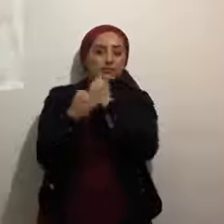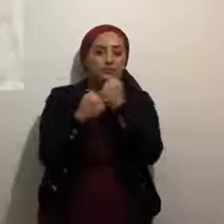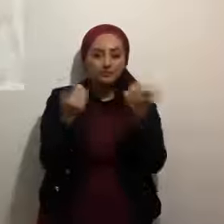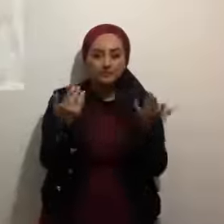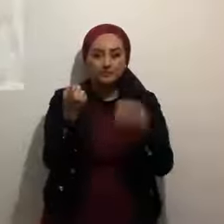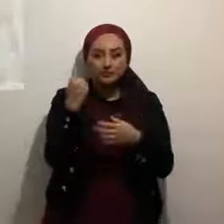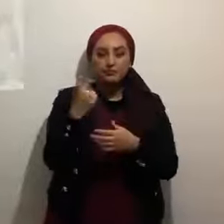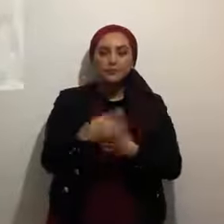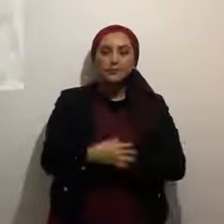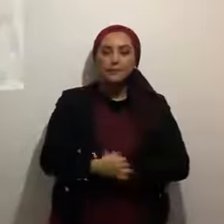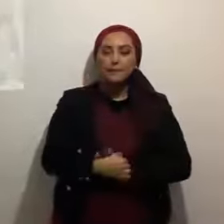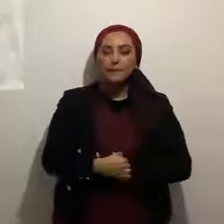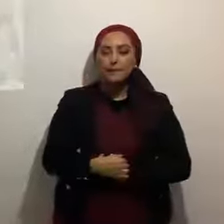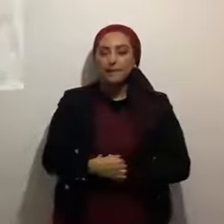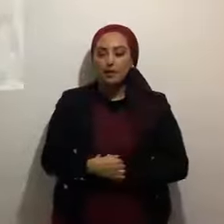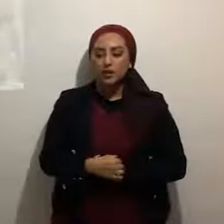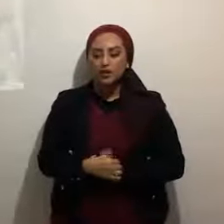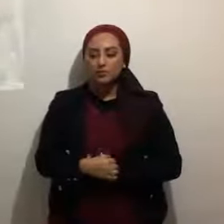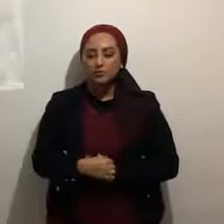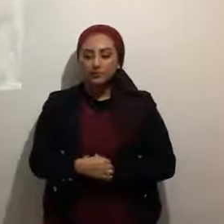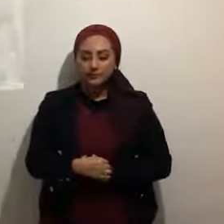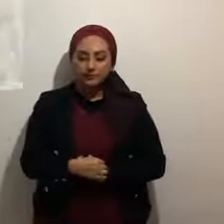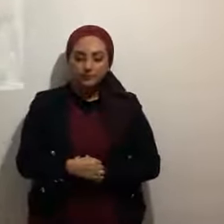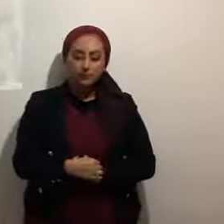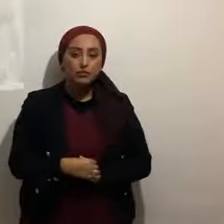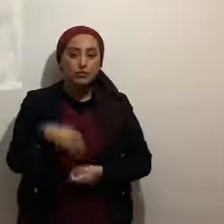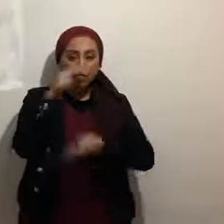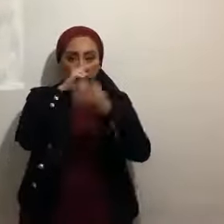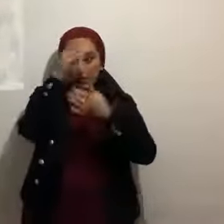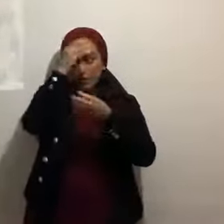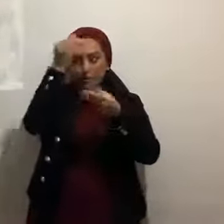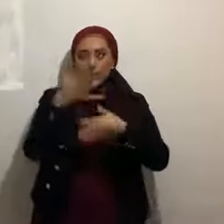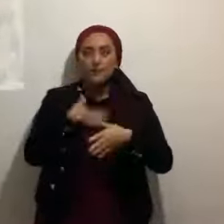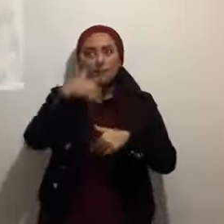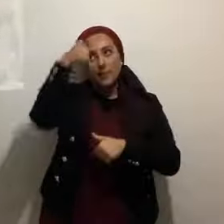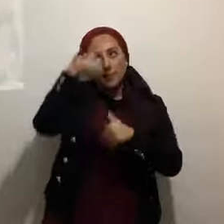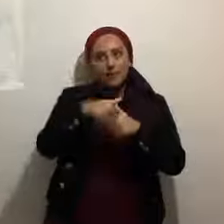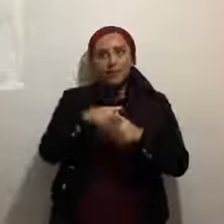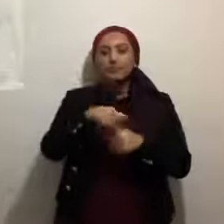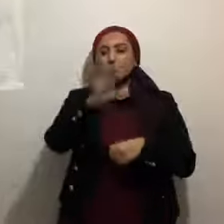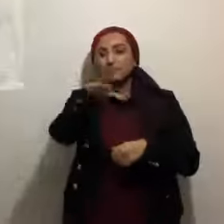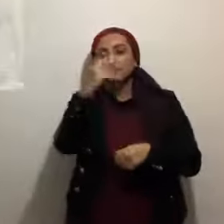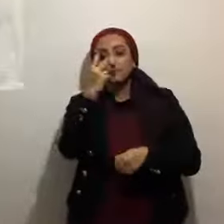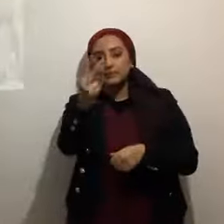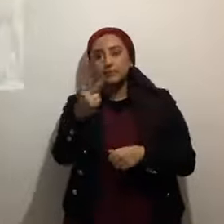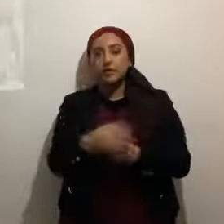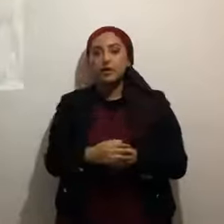¿sí? Bueno, entonces, el Eterno me recordó esto, miren, la muralla china,